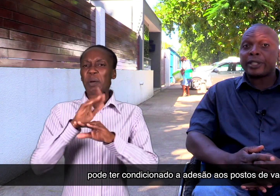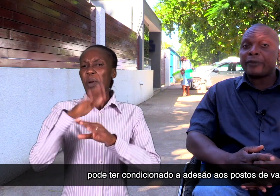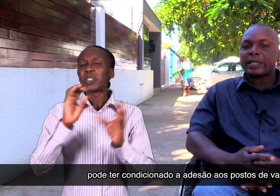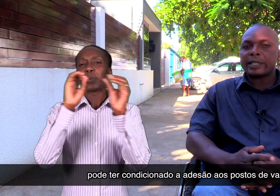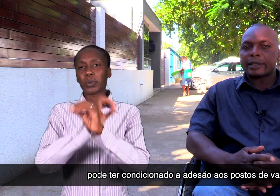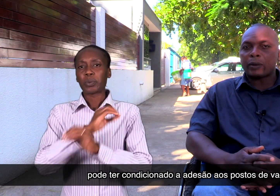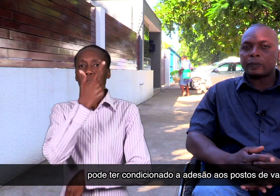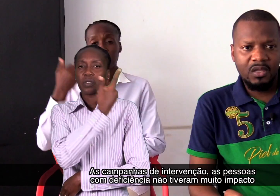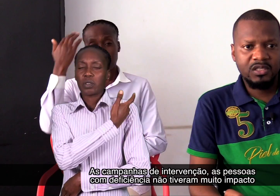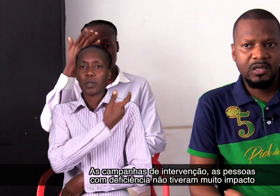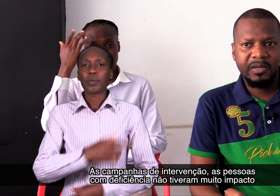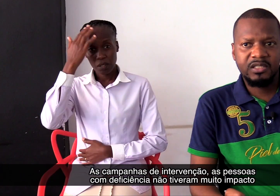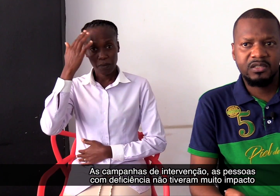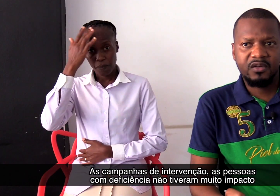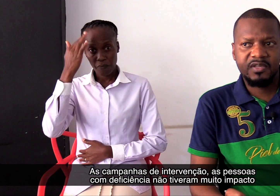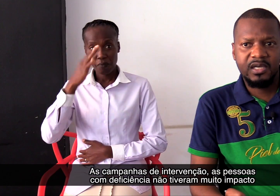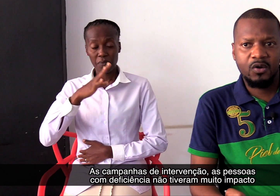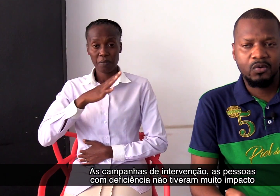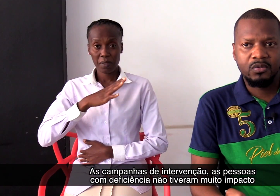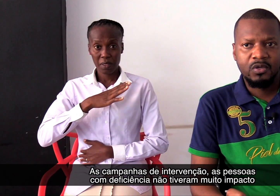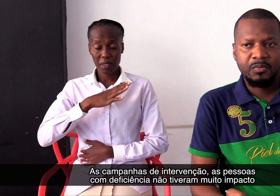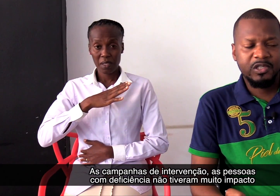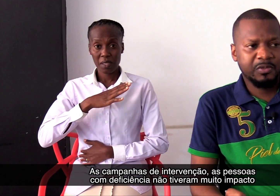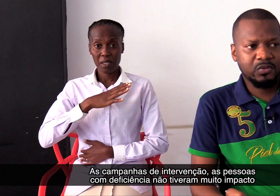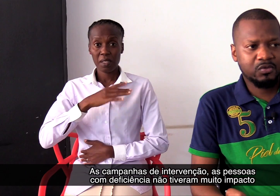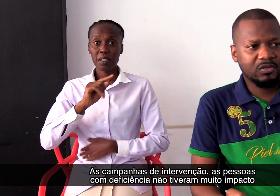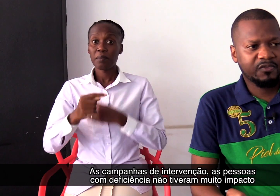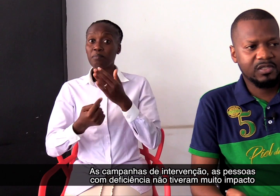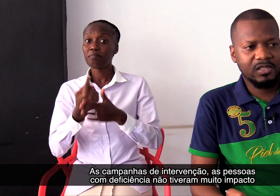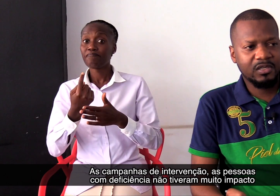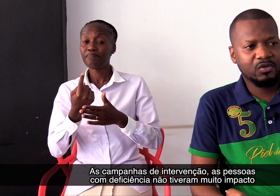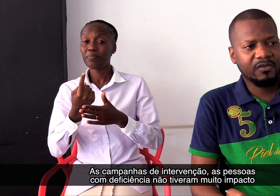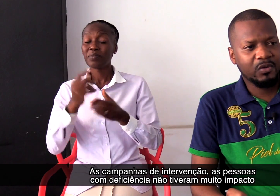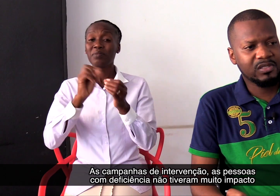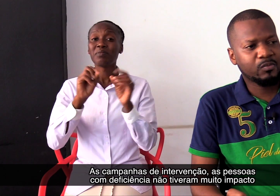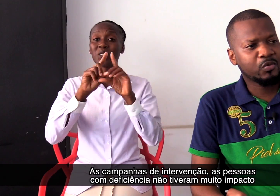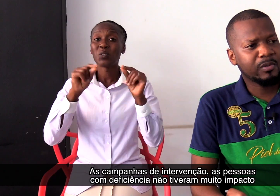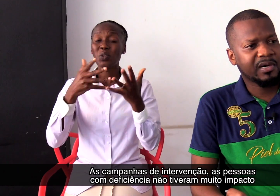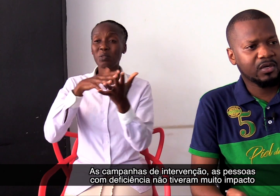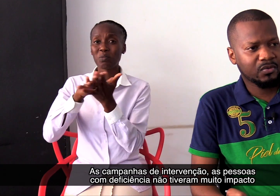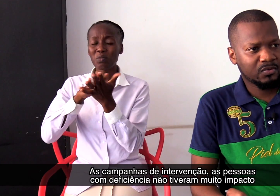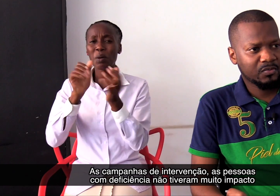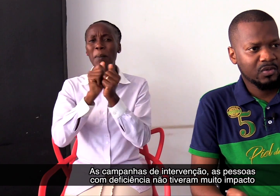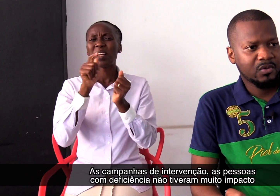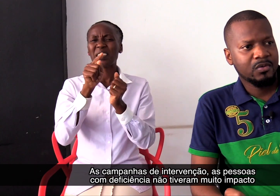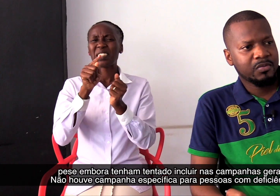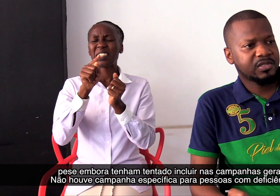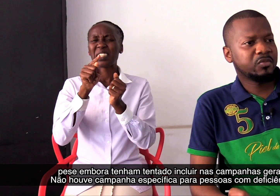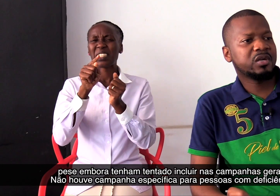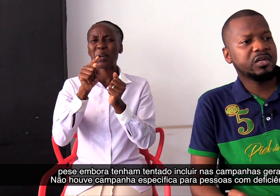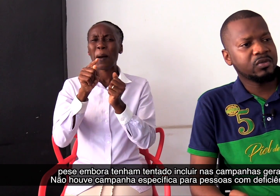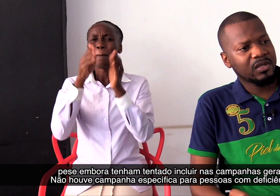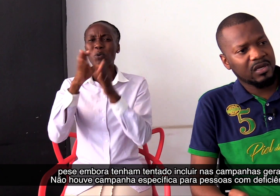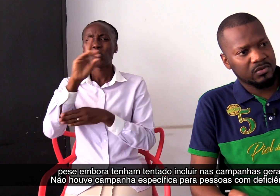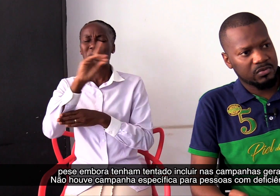postos de vacinação. As campanhas de intervenção para as pessoas com deficiência não tiveram assim muito impacto, pois